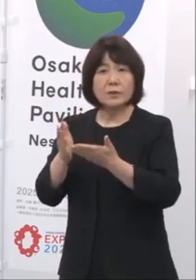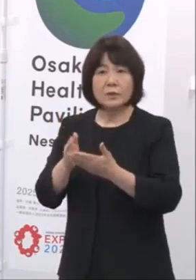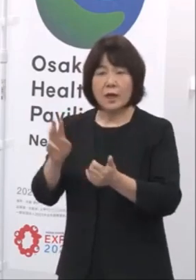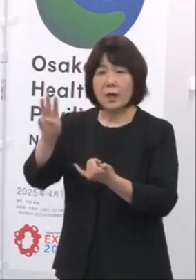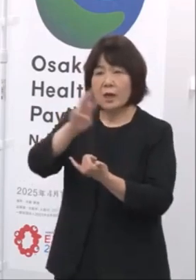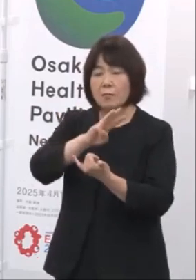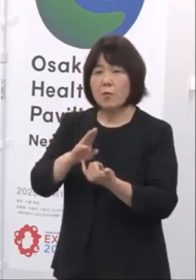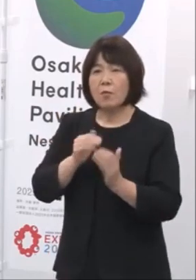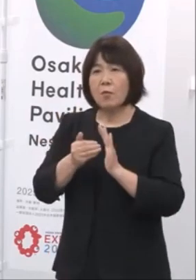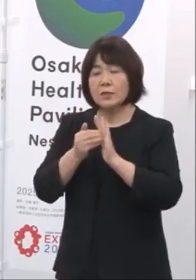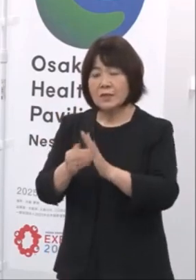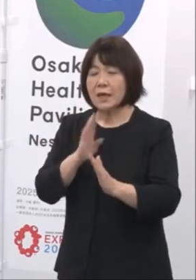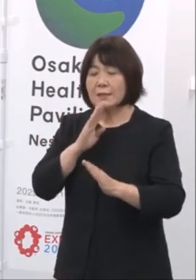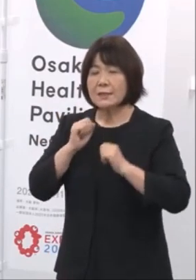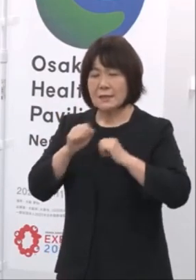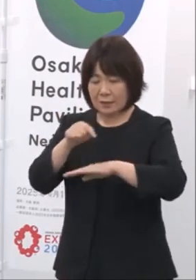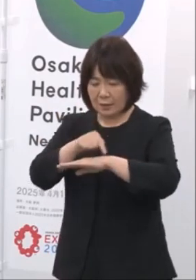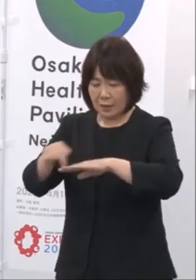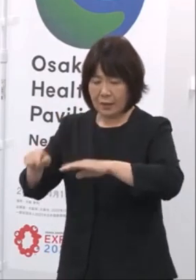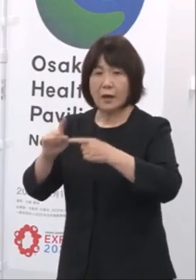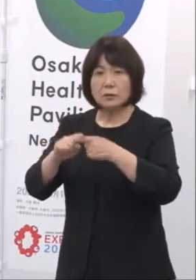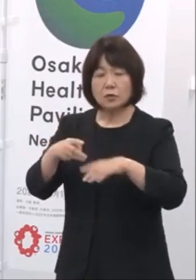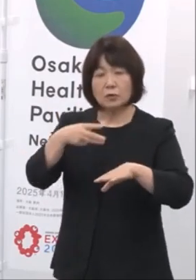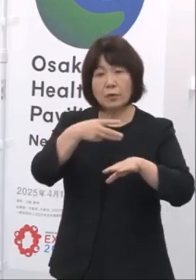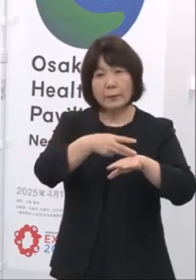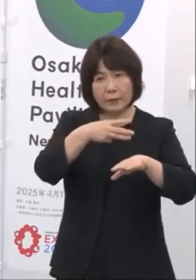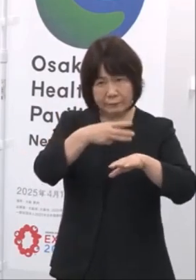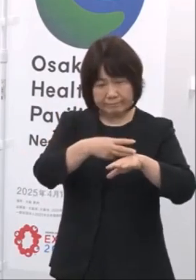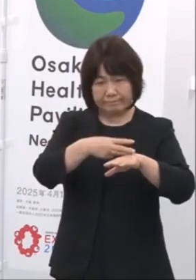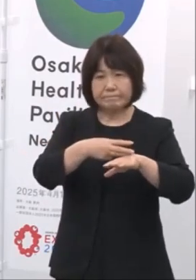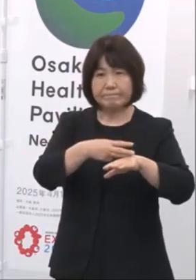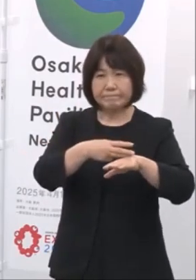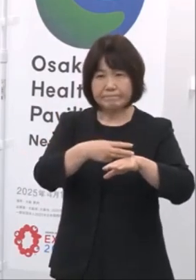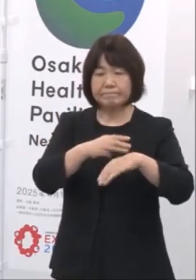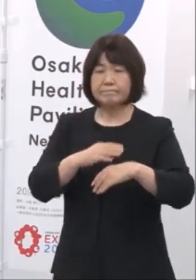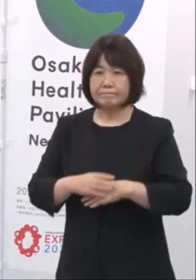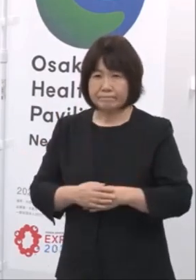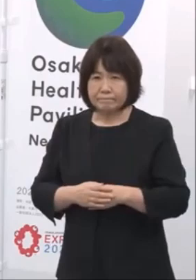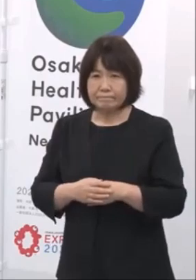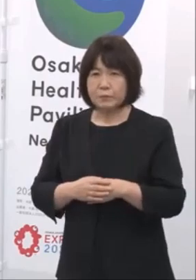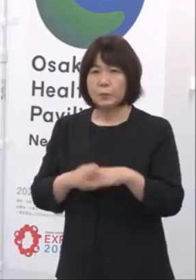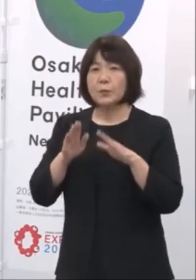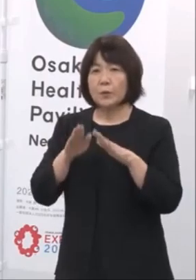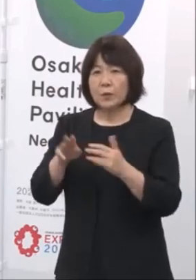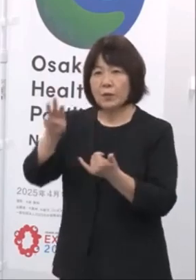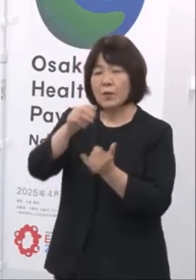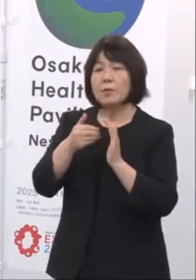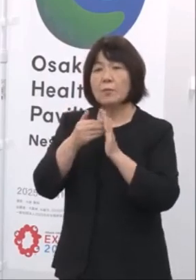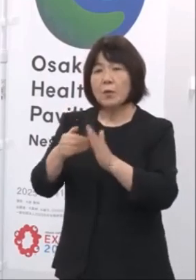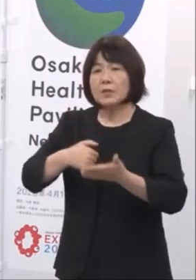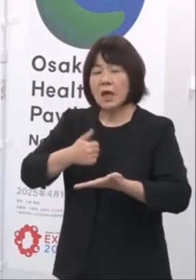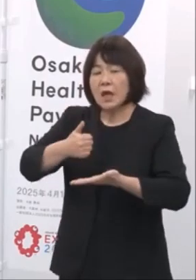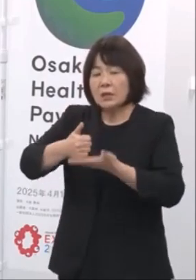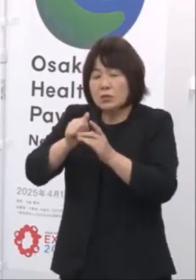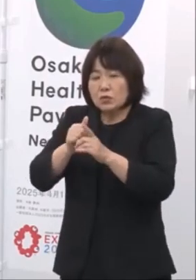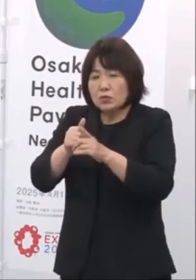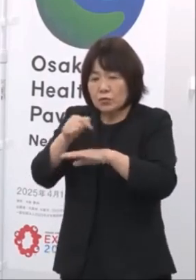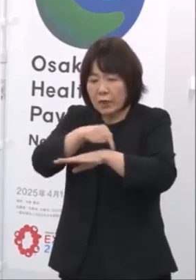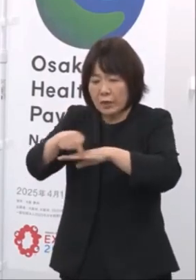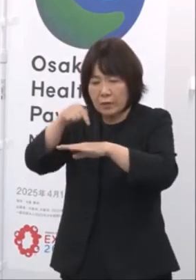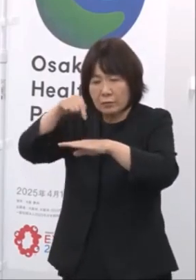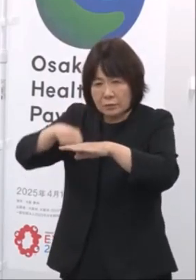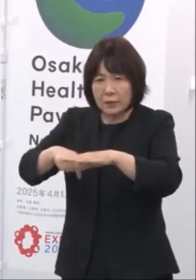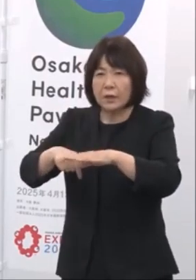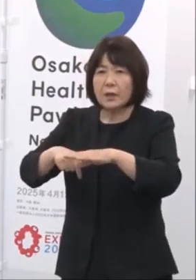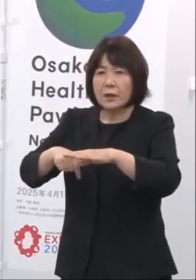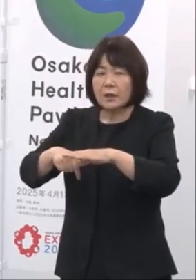計画とそれからその後マニュアルという話されてたと思うんですけども、今回の防災実施計画で、この大きな計